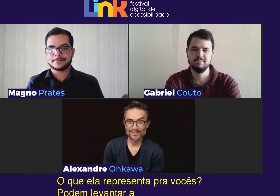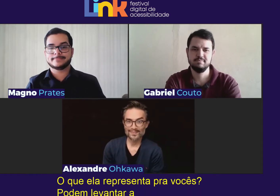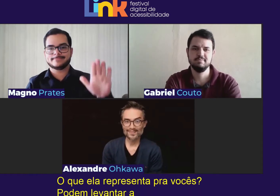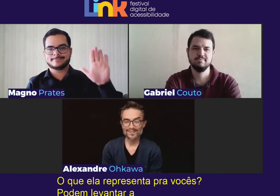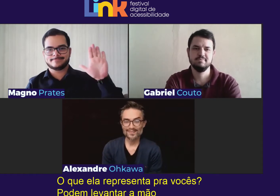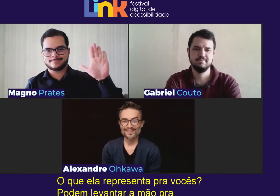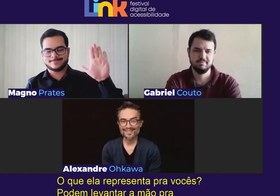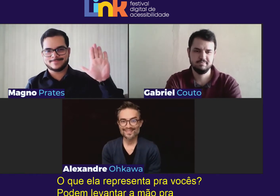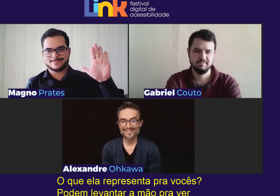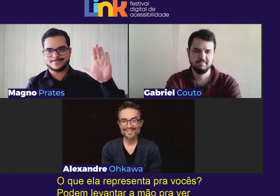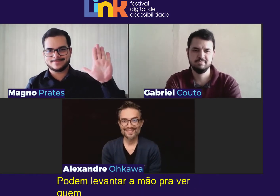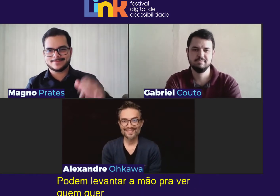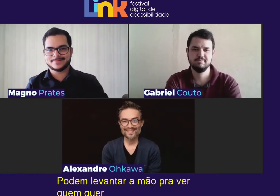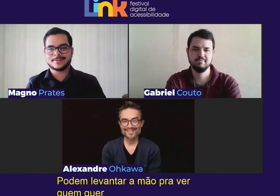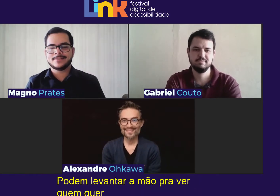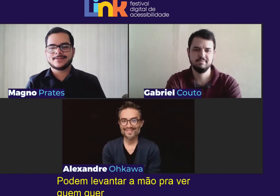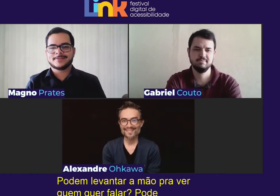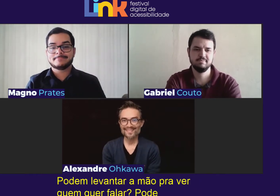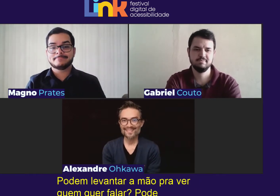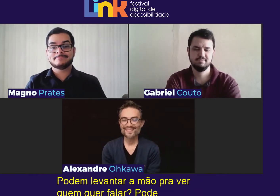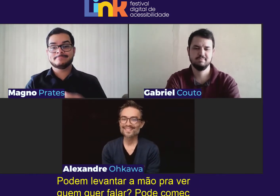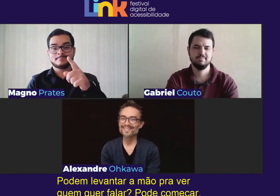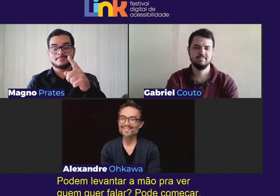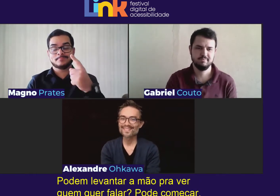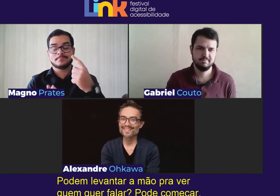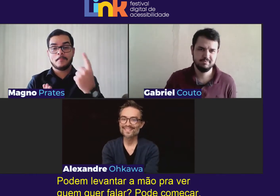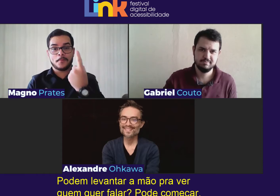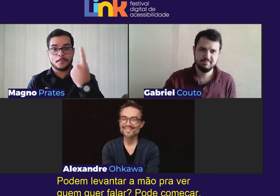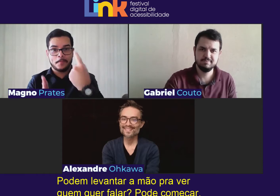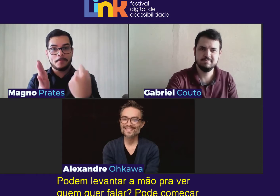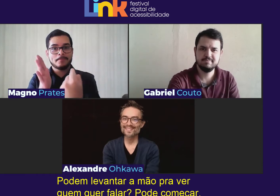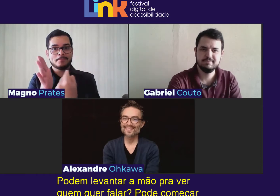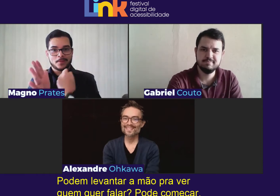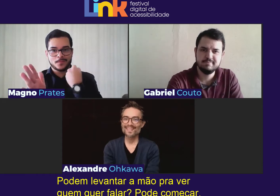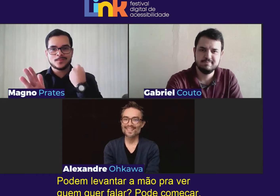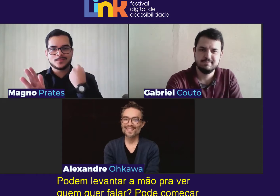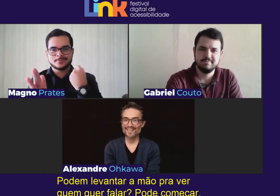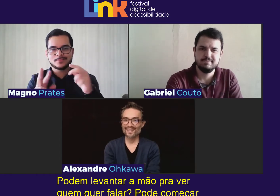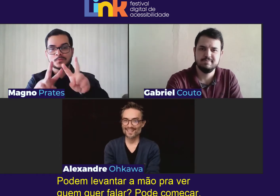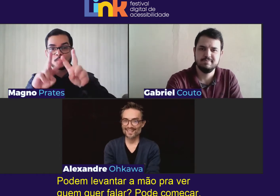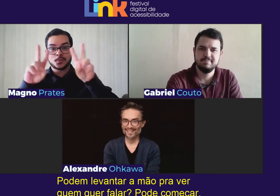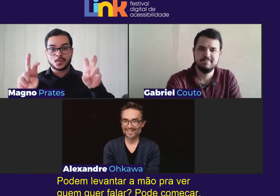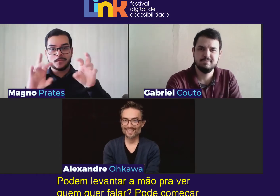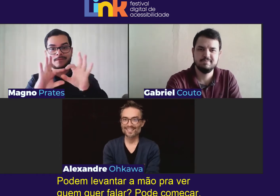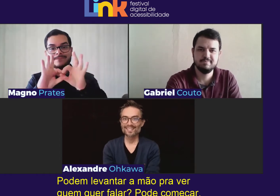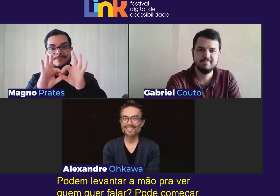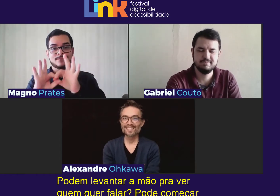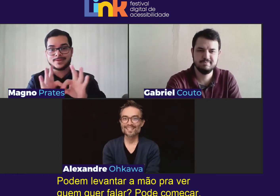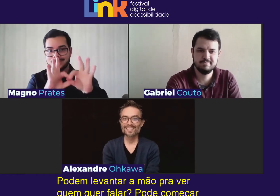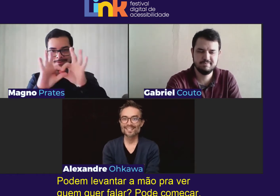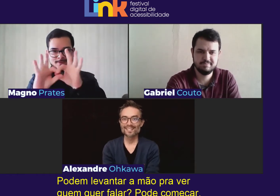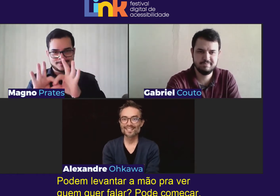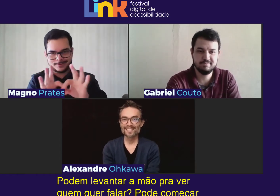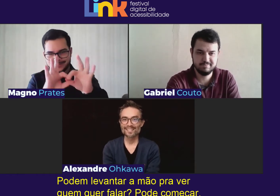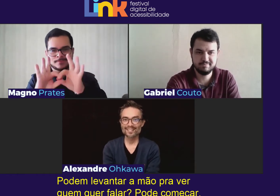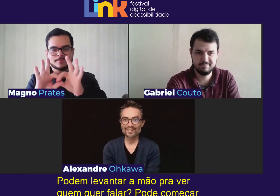começar. Bom, a primeira pergunta, ela fala sobre esse sinal